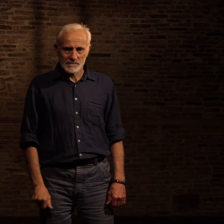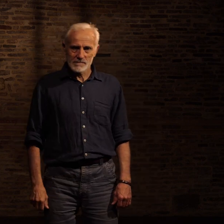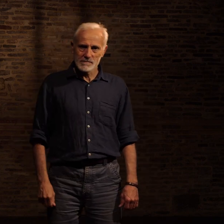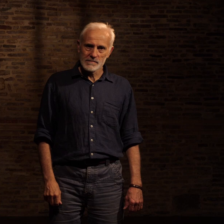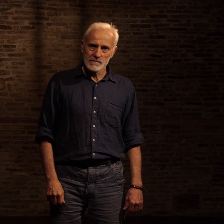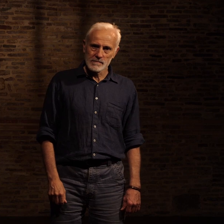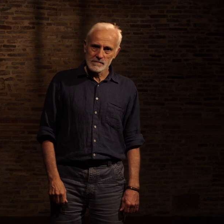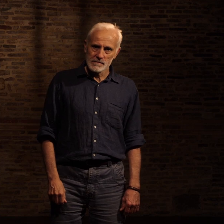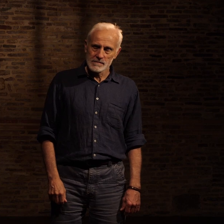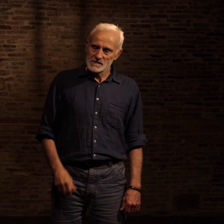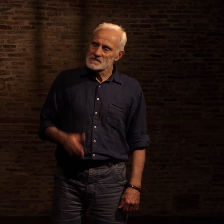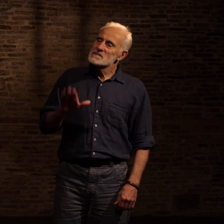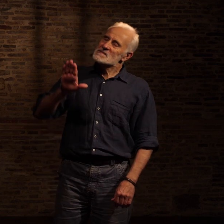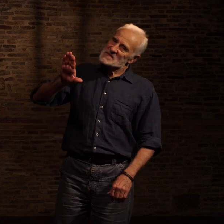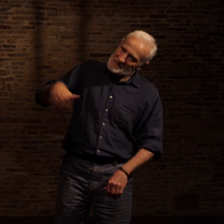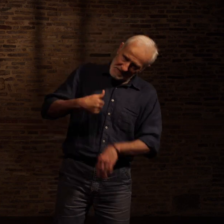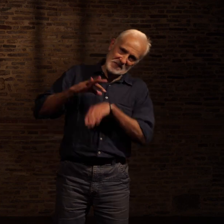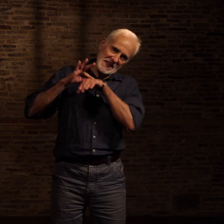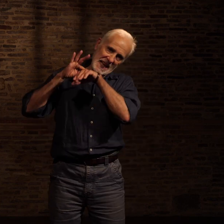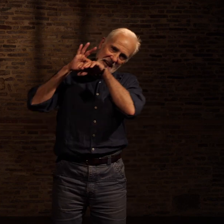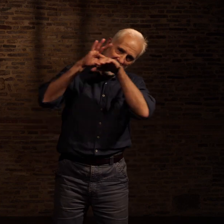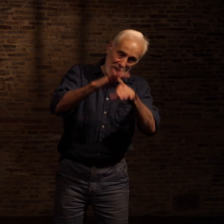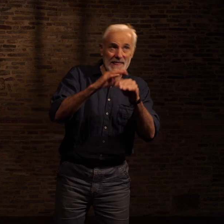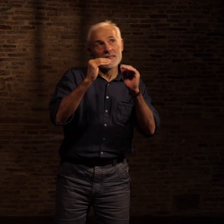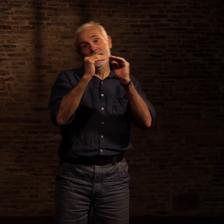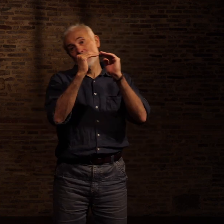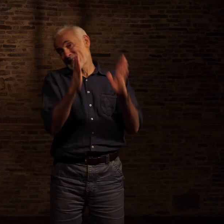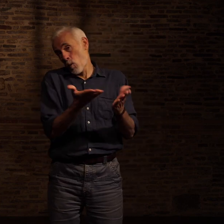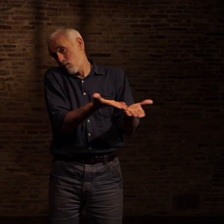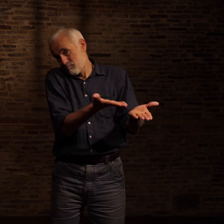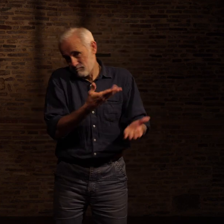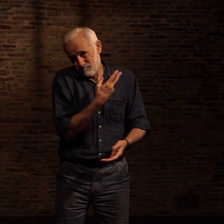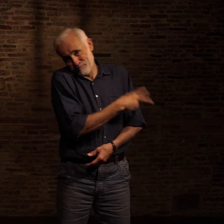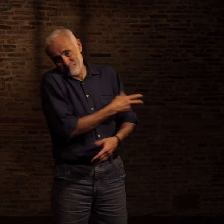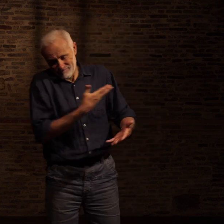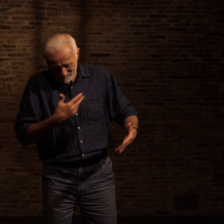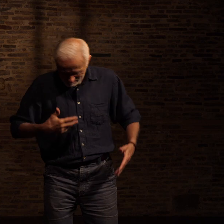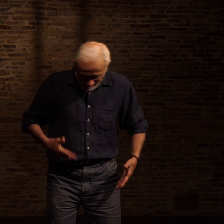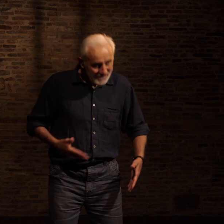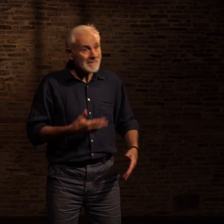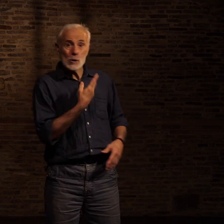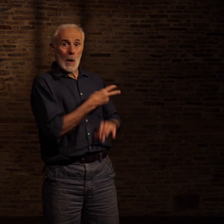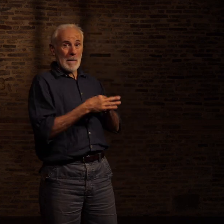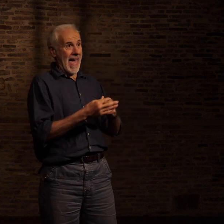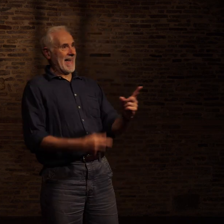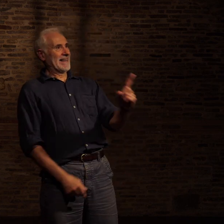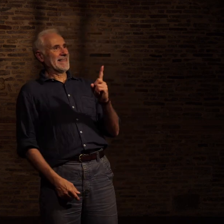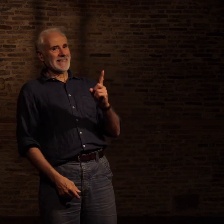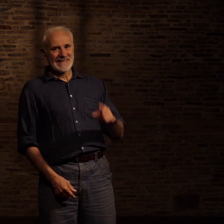david son mari nous accueillent sur le seuil de la maison